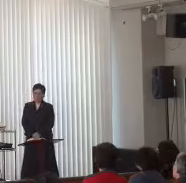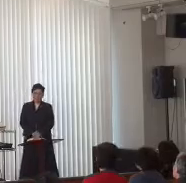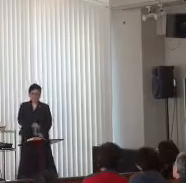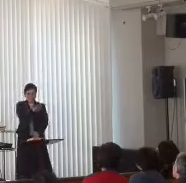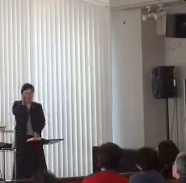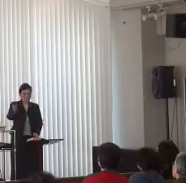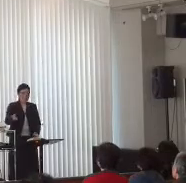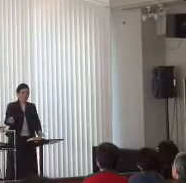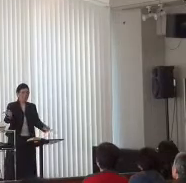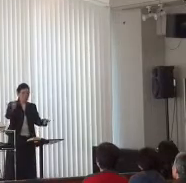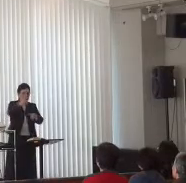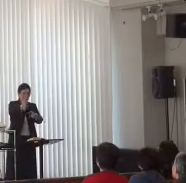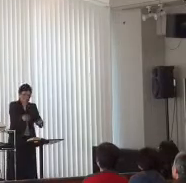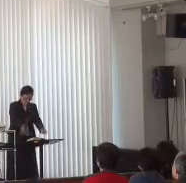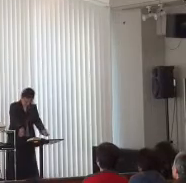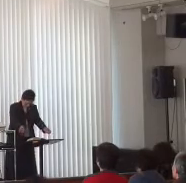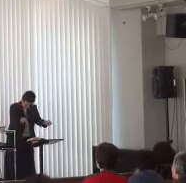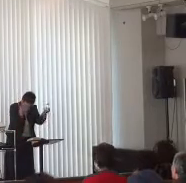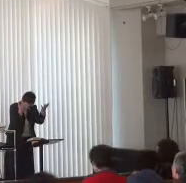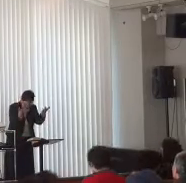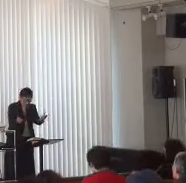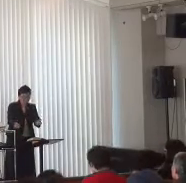皆さん明けましておめでとうございます。